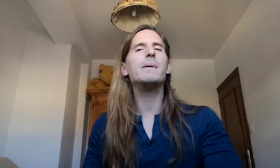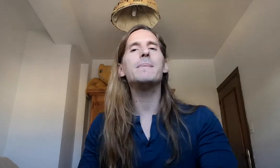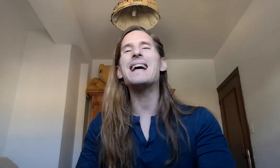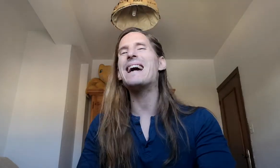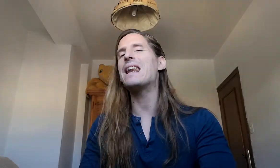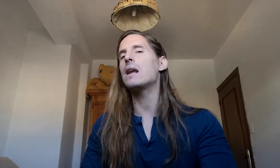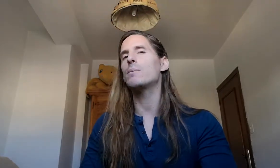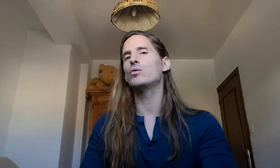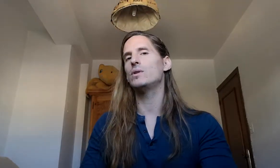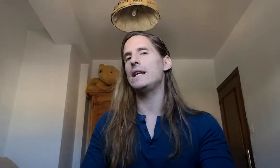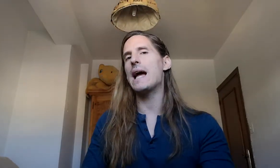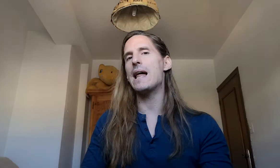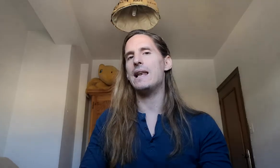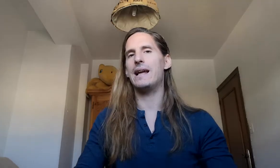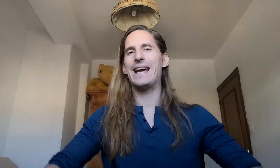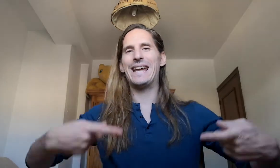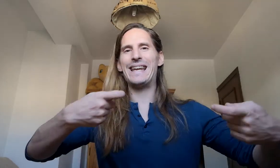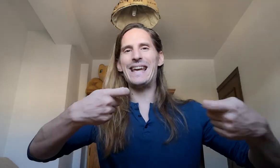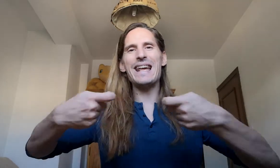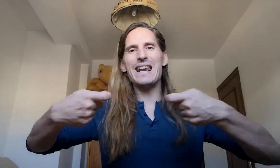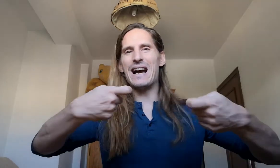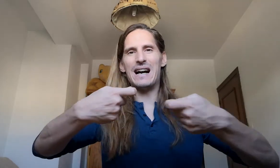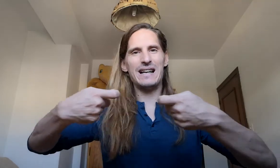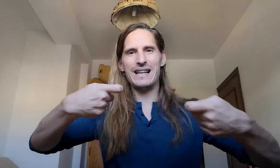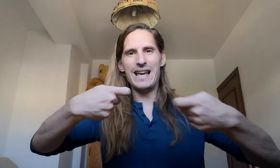Primera Guerra Mundial. Guerra.